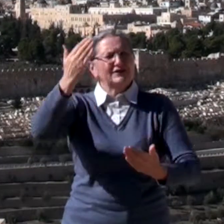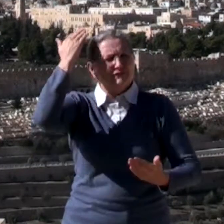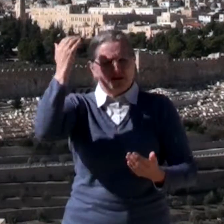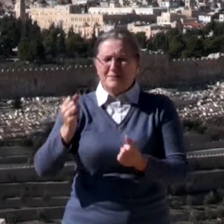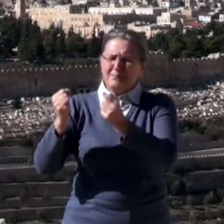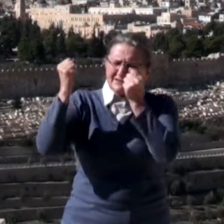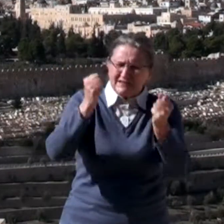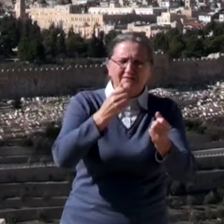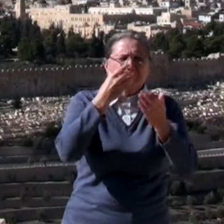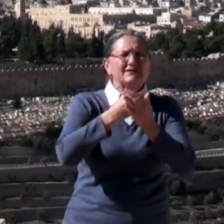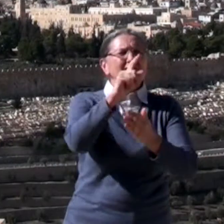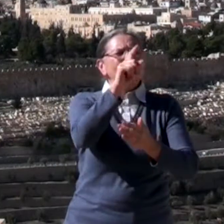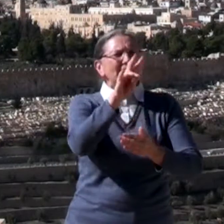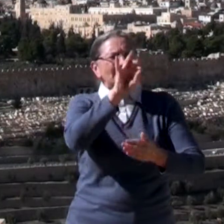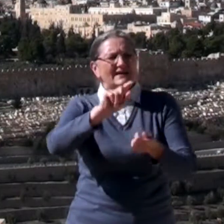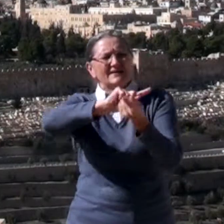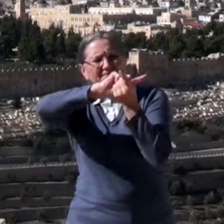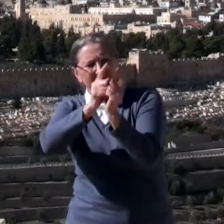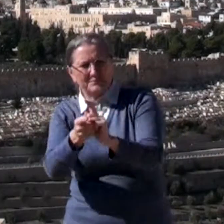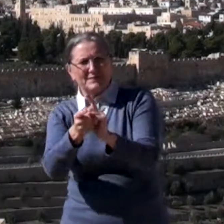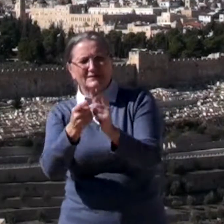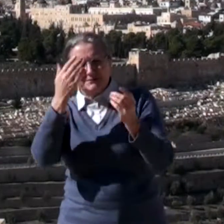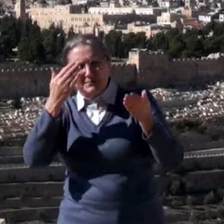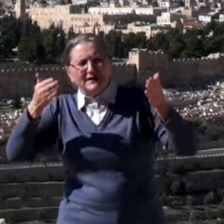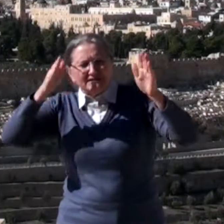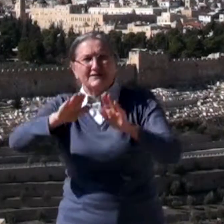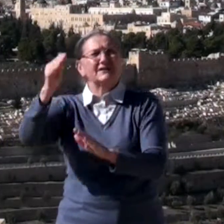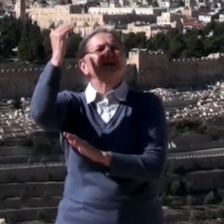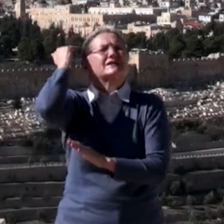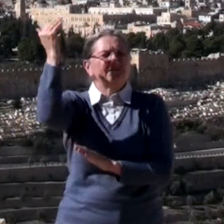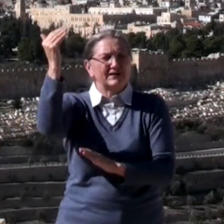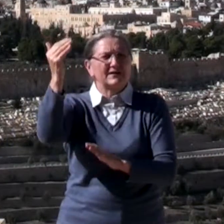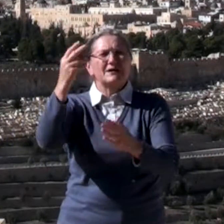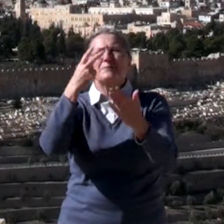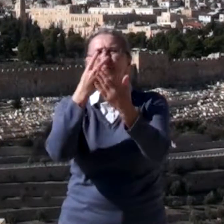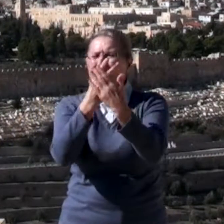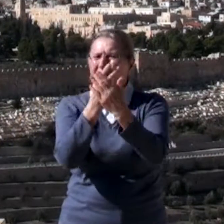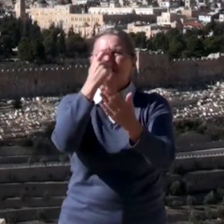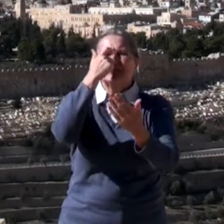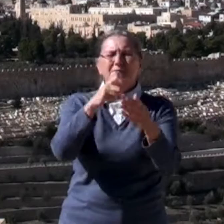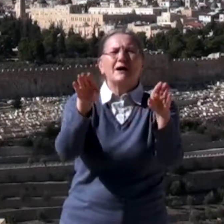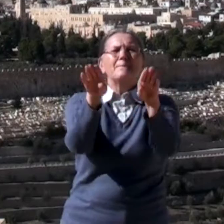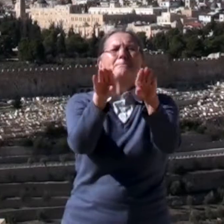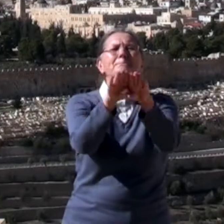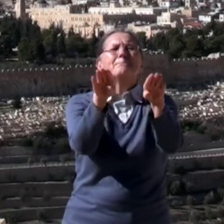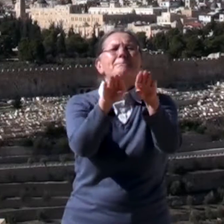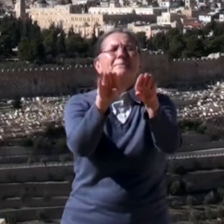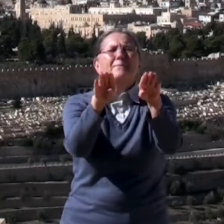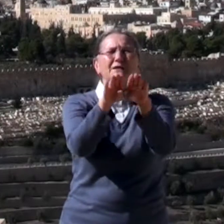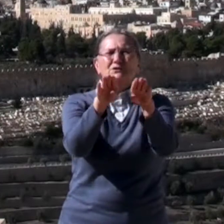поставили знаки Свои вместо знамений наших. Показывали себя подобными